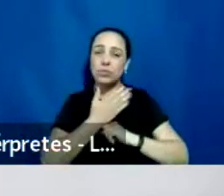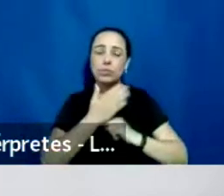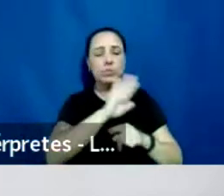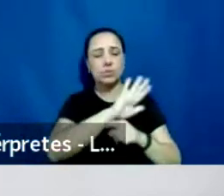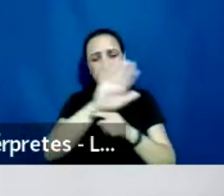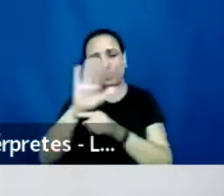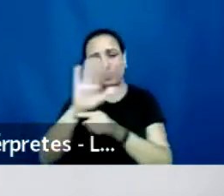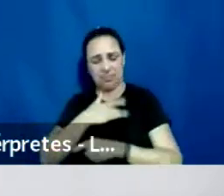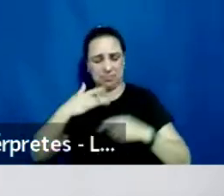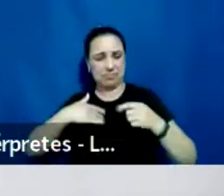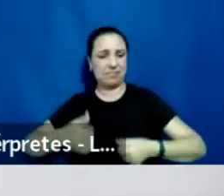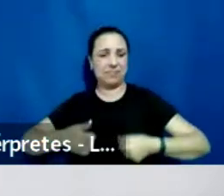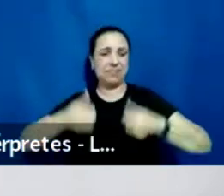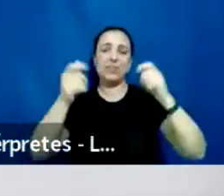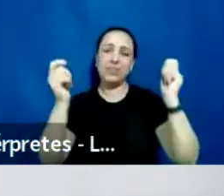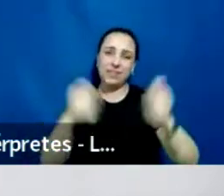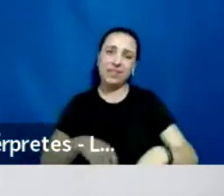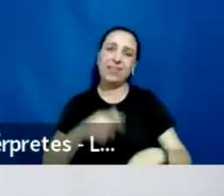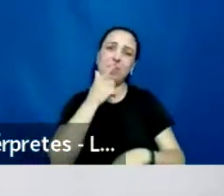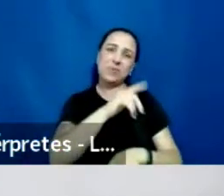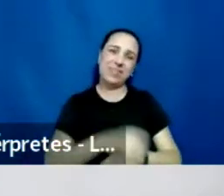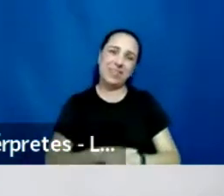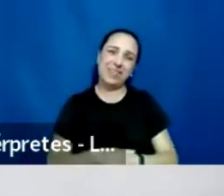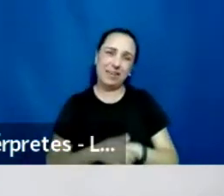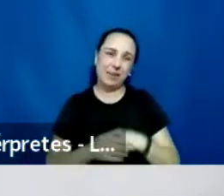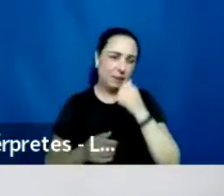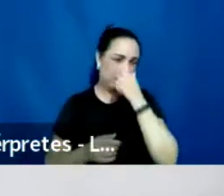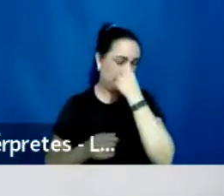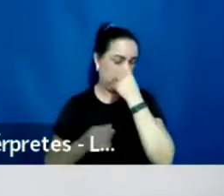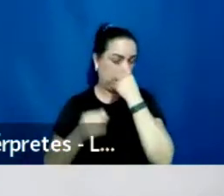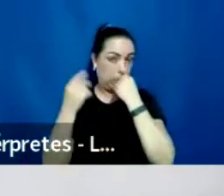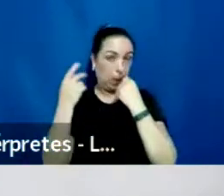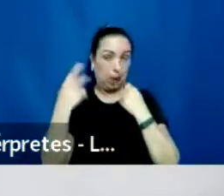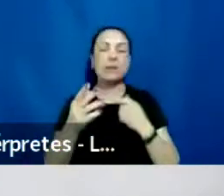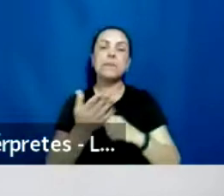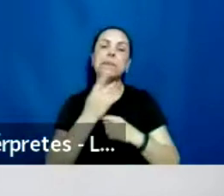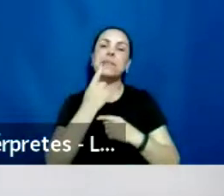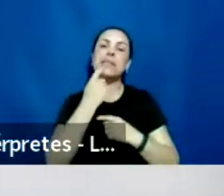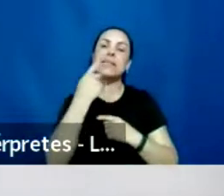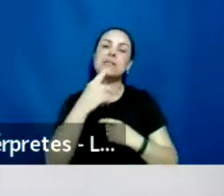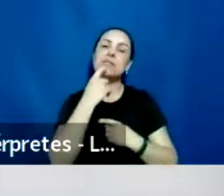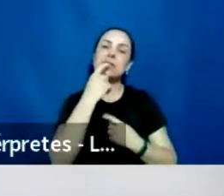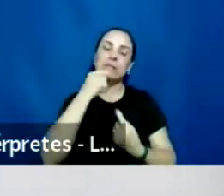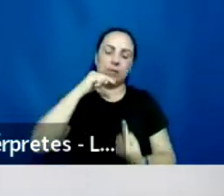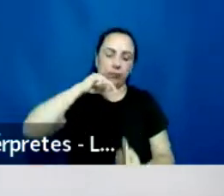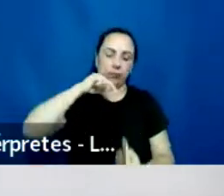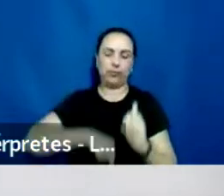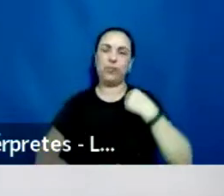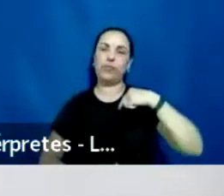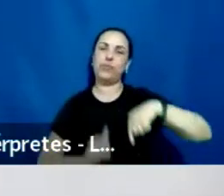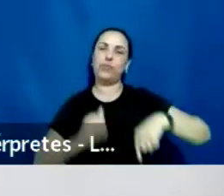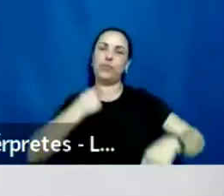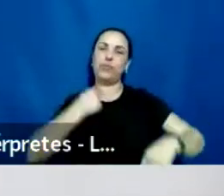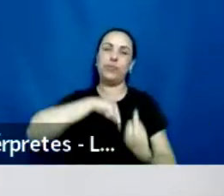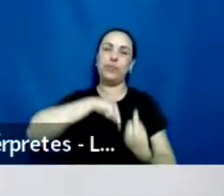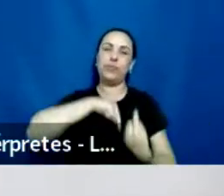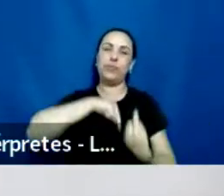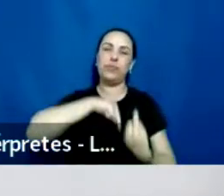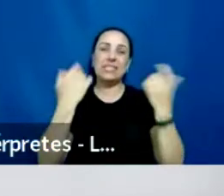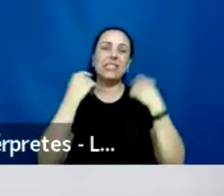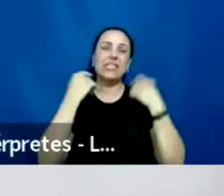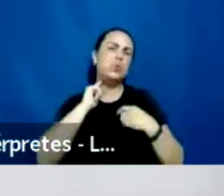melhorar aí o seu organismo, alcalinizar o sangue, também aumento da massa mineral